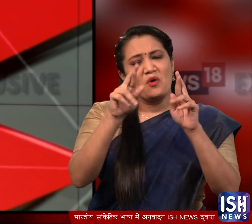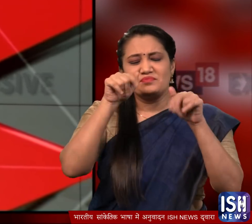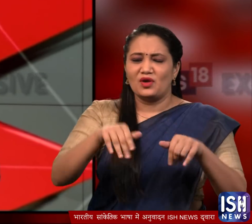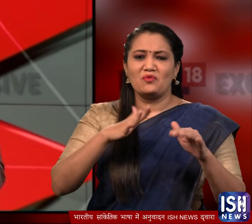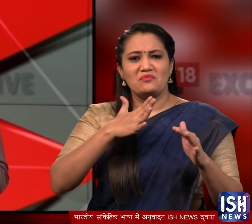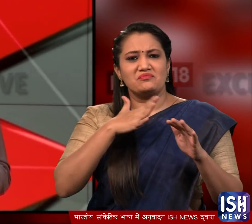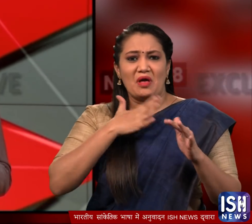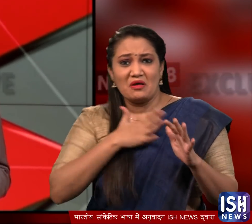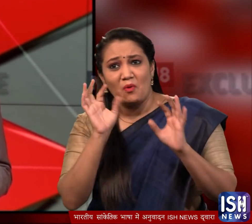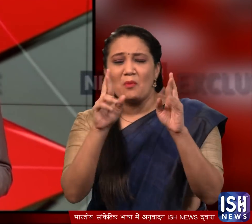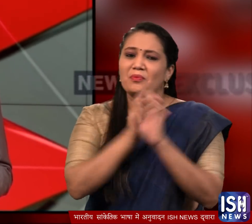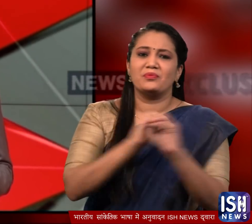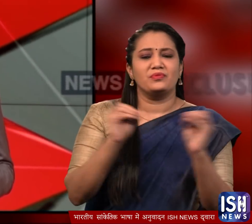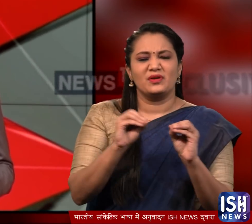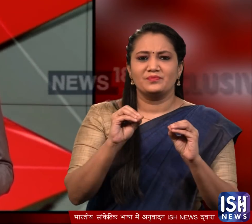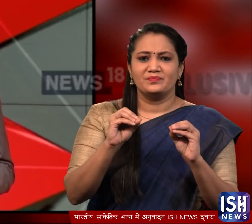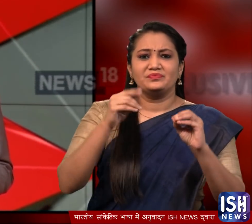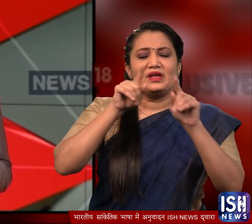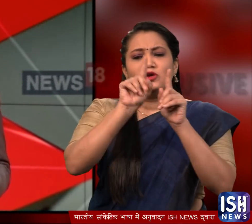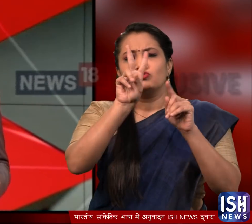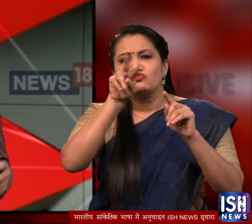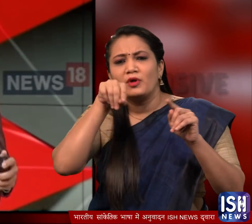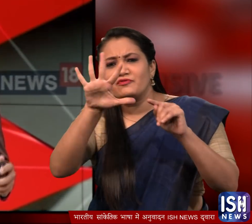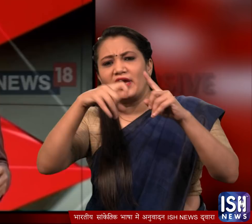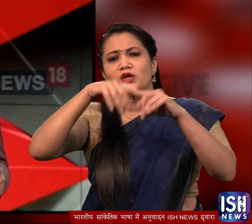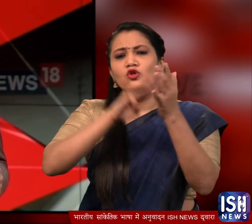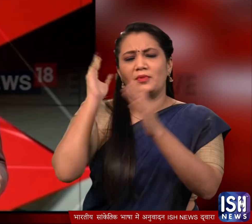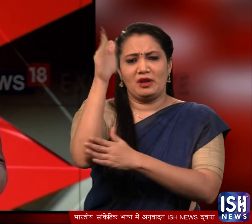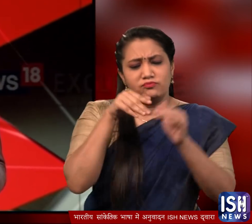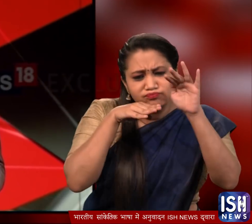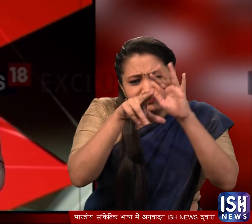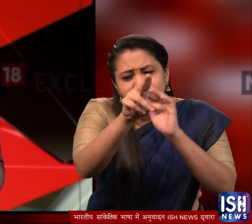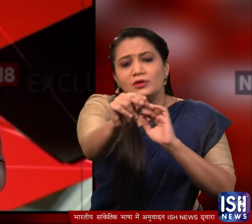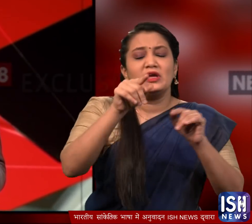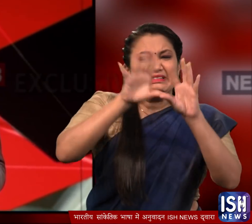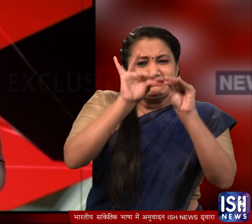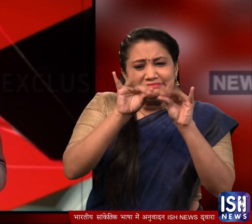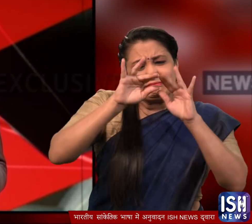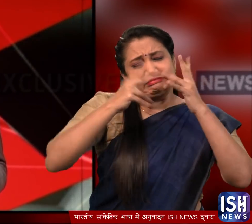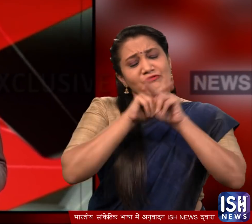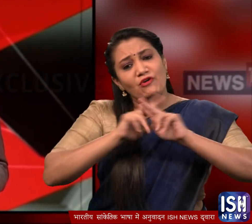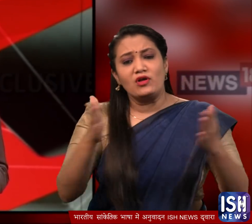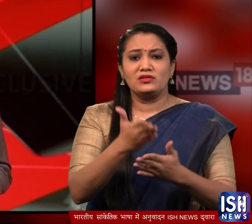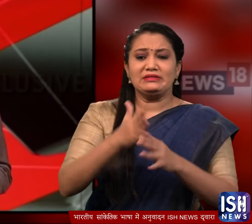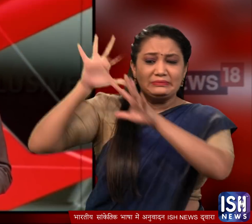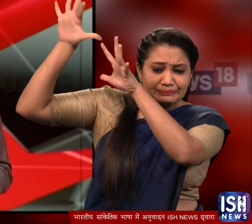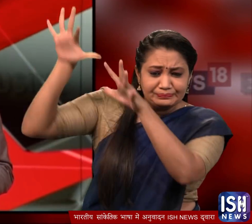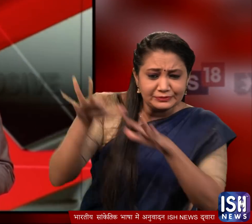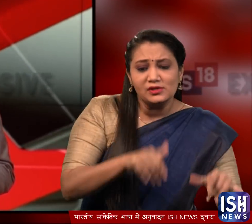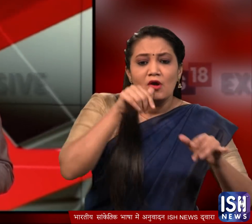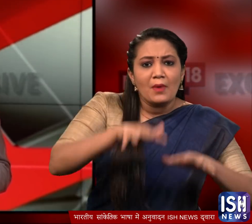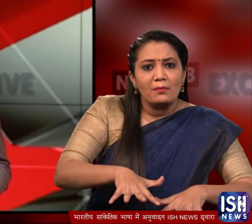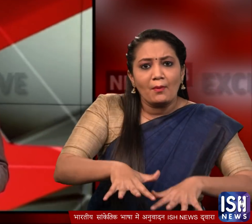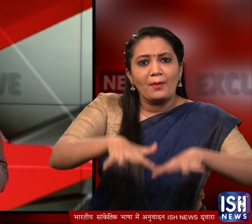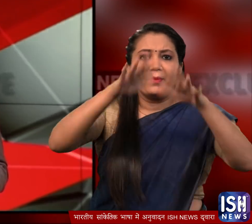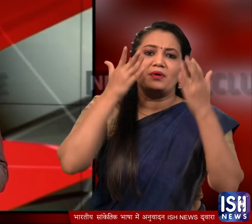जिंदा बचने की उम्मीद अब खत्म हो गई है। ये सुरंग करीब 2.5 किलोमीटर लंबी बताई जा रही है, जो पूरी तरह मलबे से भरी हुई। ग्लेशियर पिघलने से सुरंग